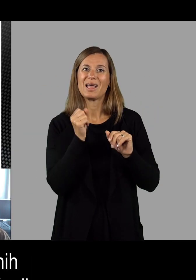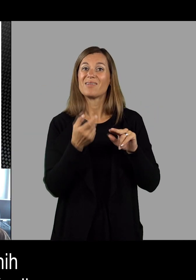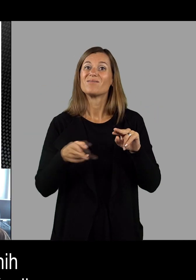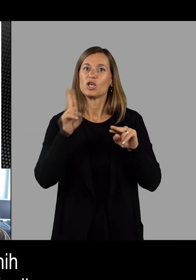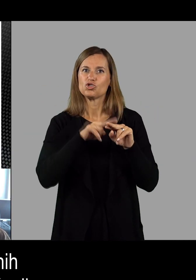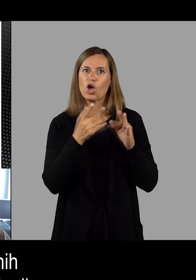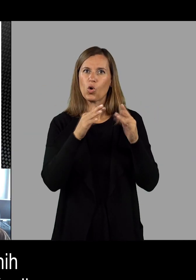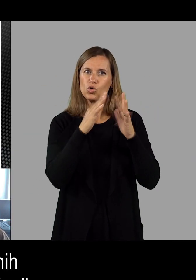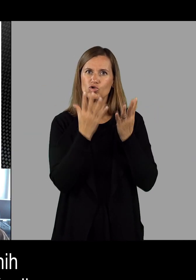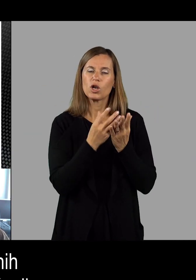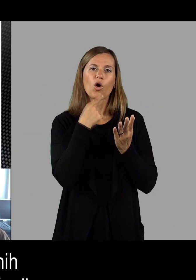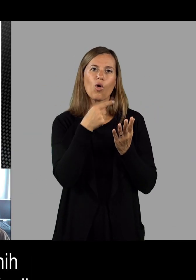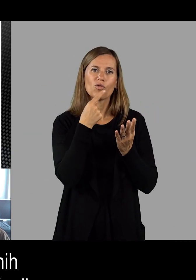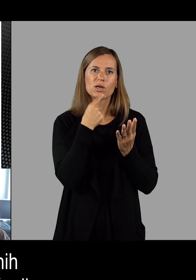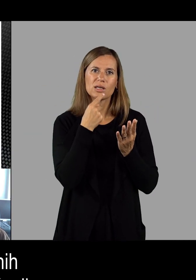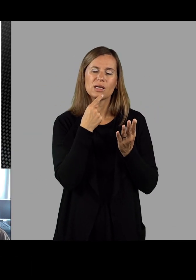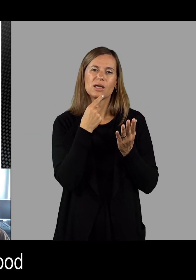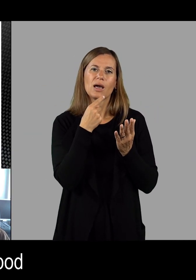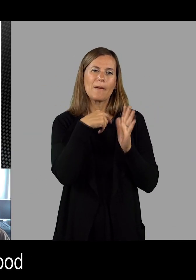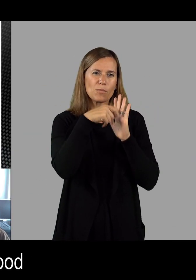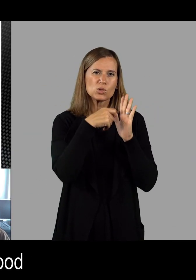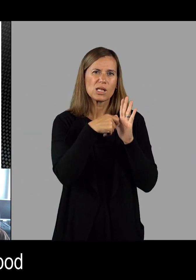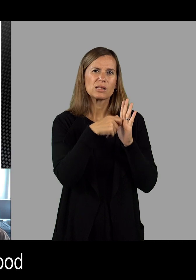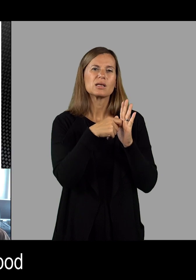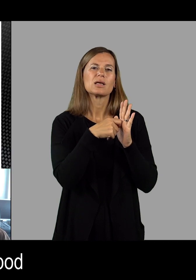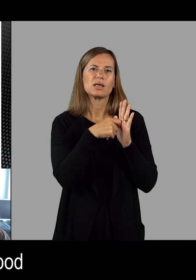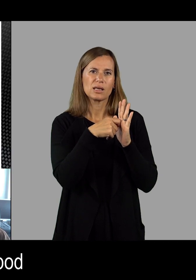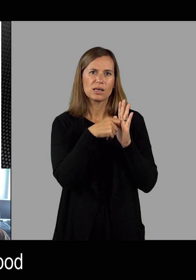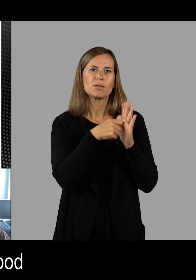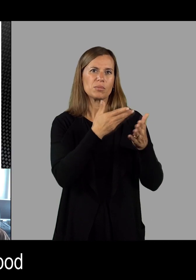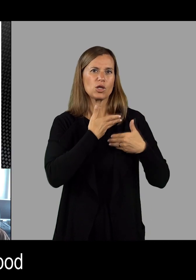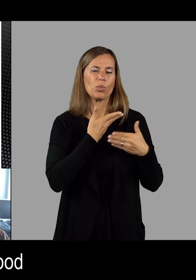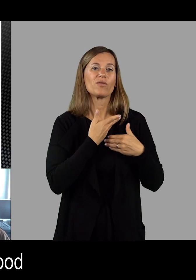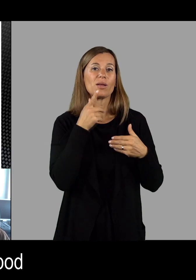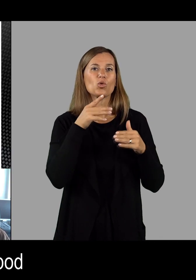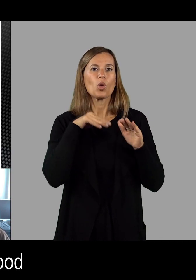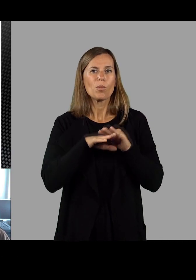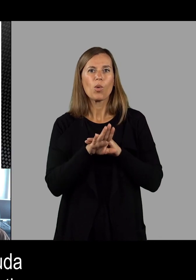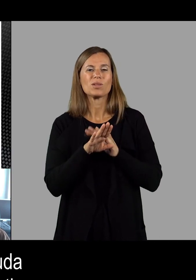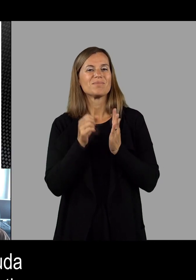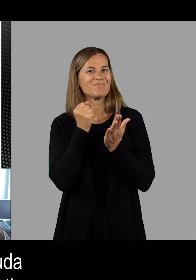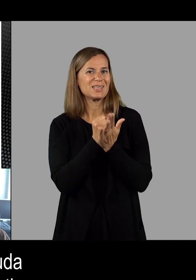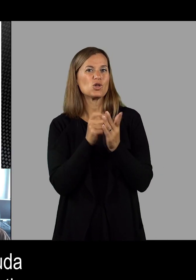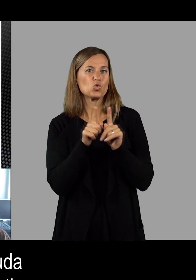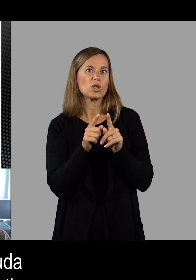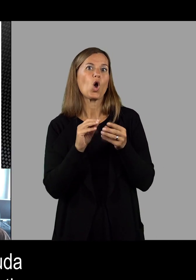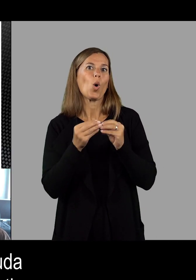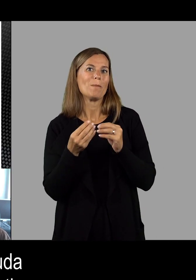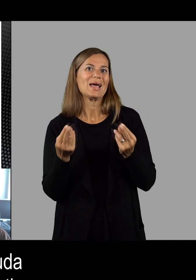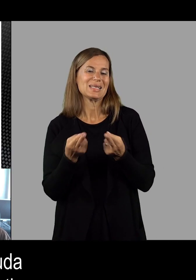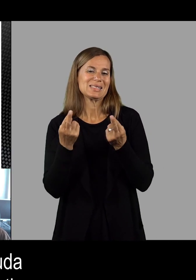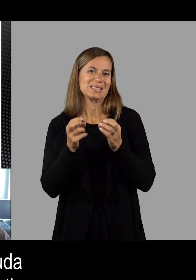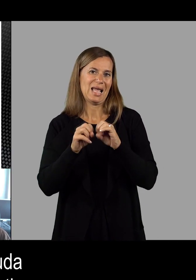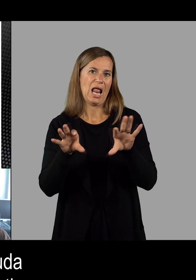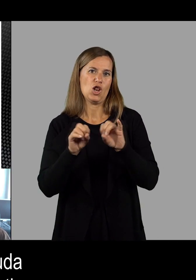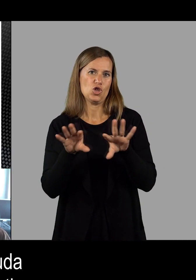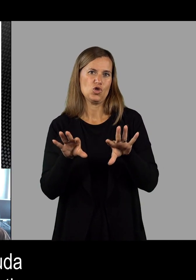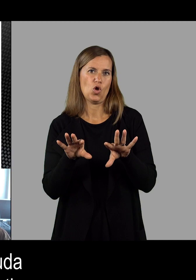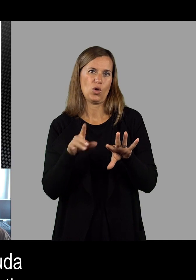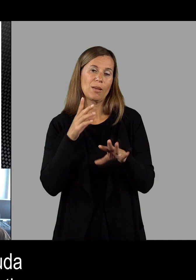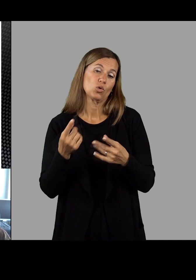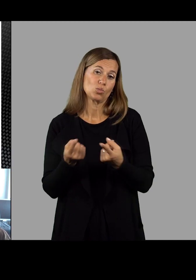količino govornih posnetkov primerno označenih pridobivamo in da bodo pod licenco tudi komercialno, ker bi lahko neka spodbuda bila tem